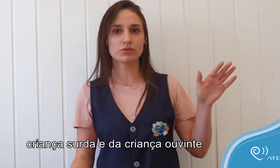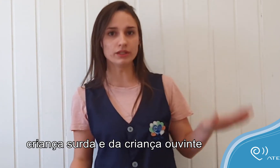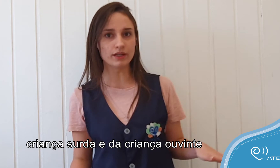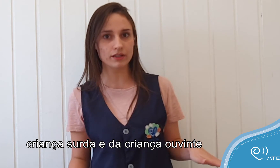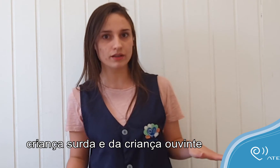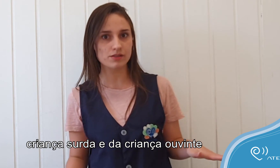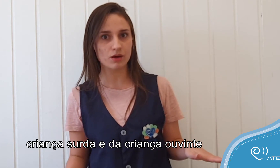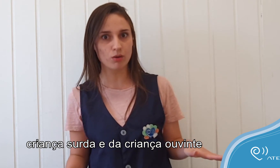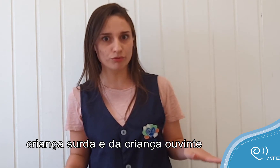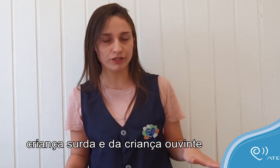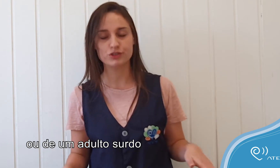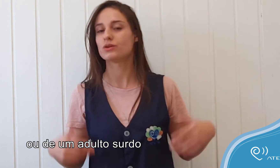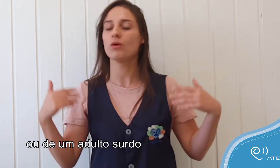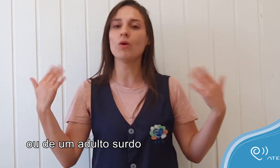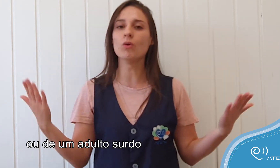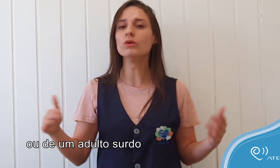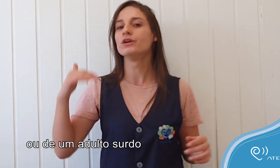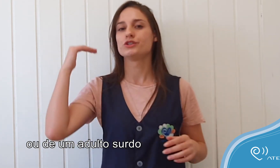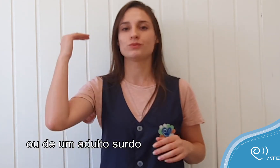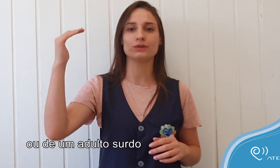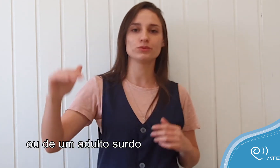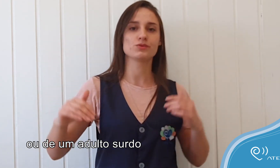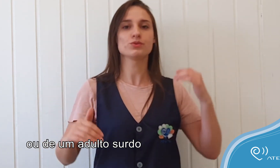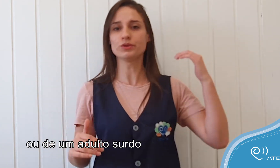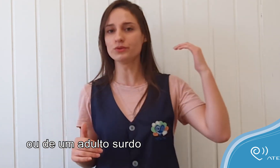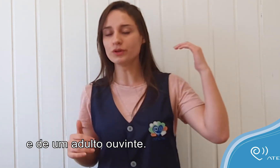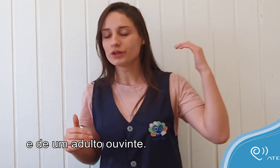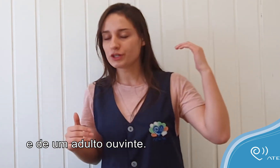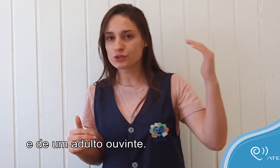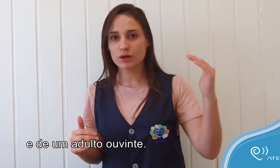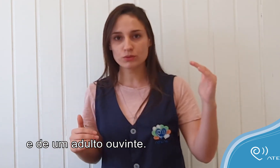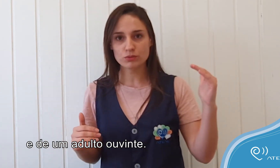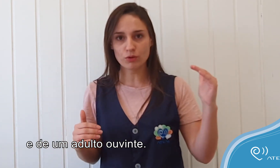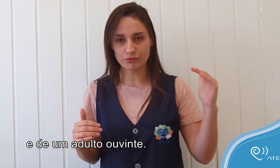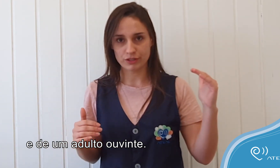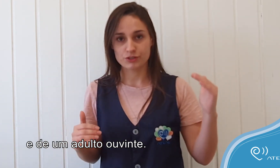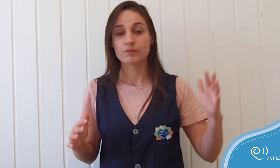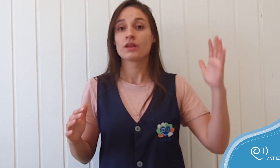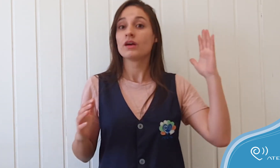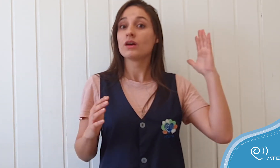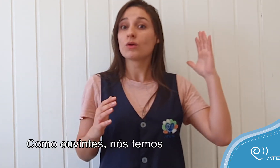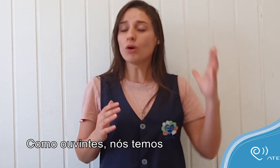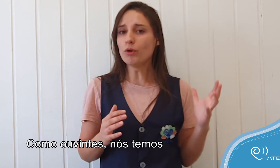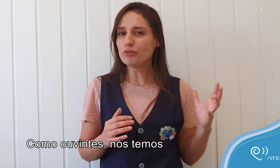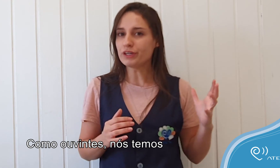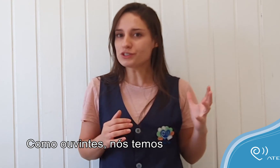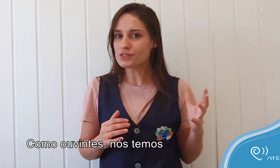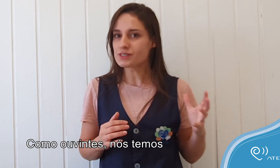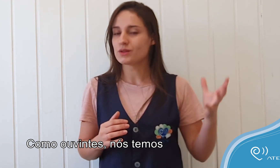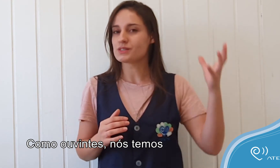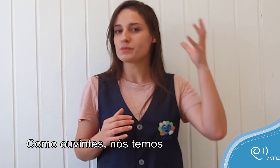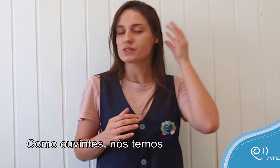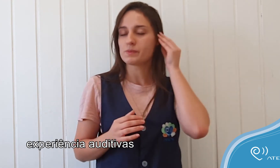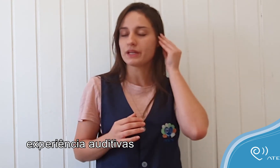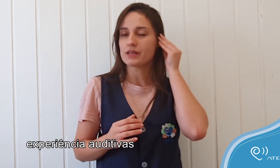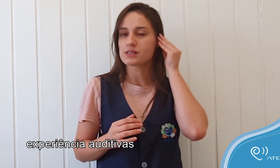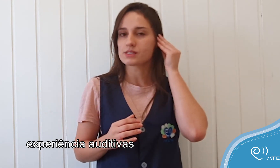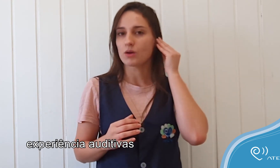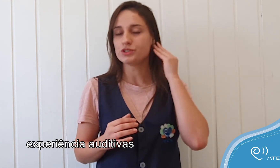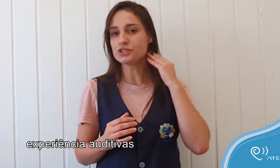e da criança ouvinte, ou de um adulto surdo e de um adulto ouvinte. Como ouvintes, nós temos experiências